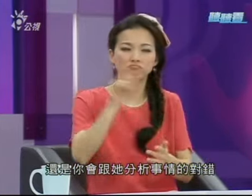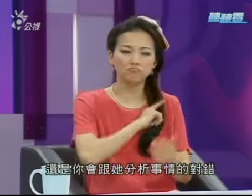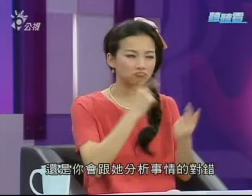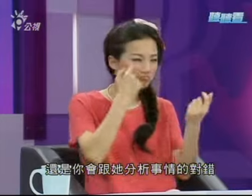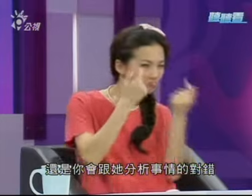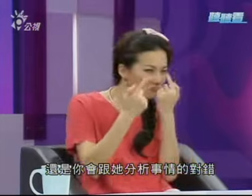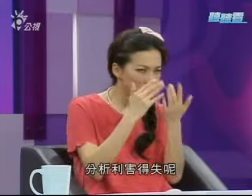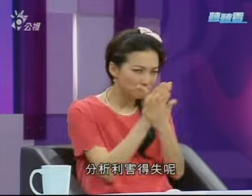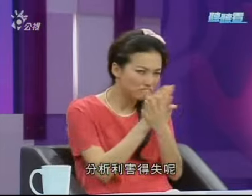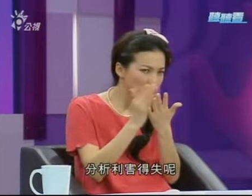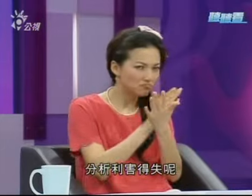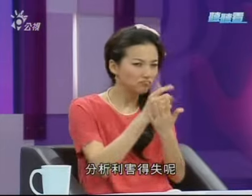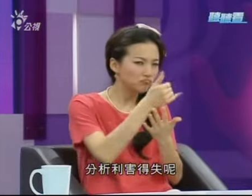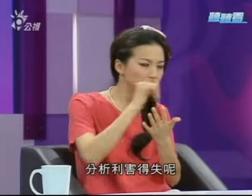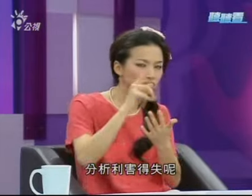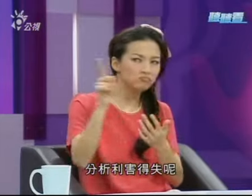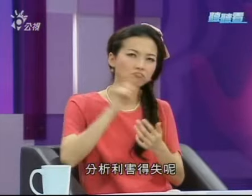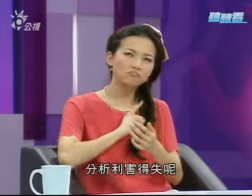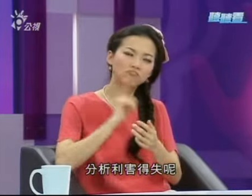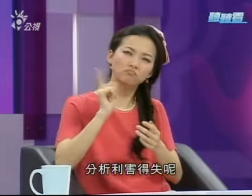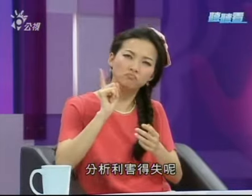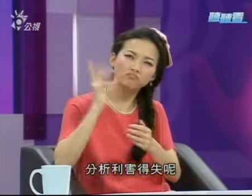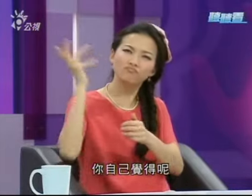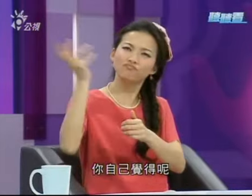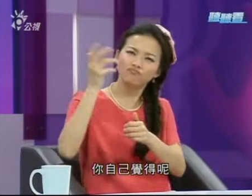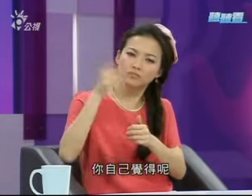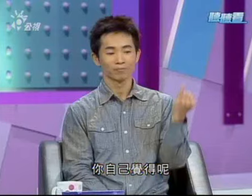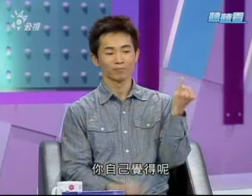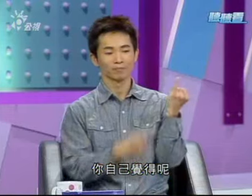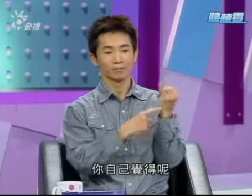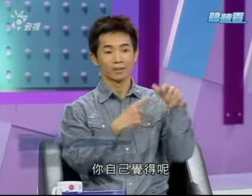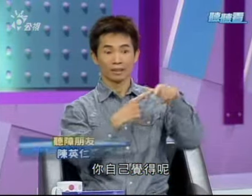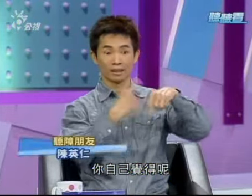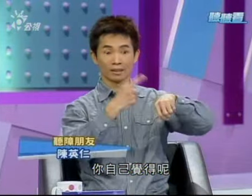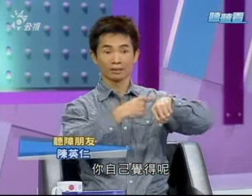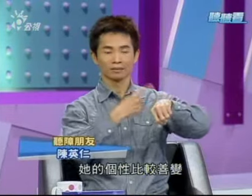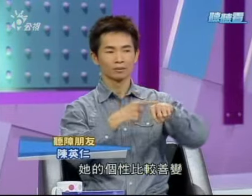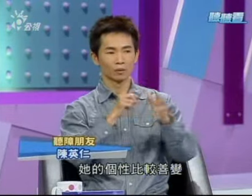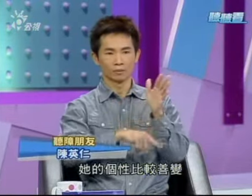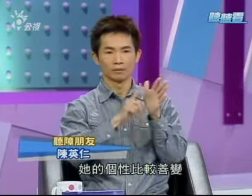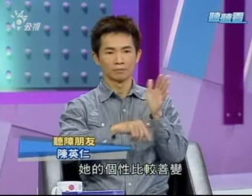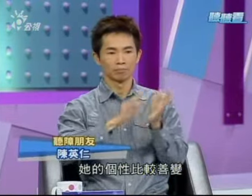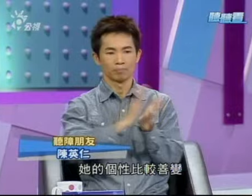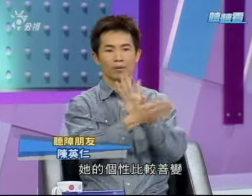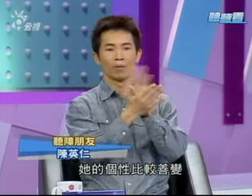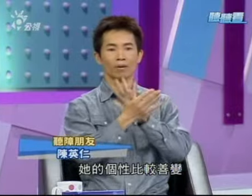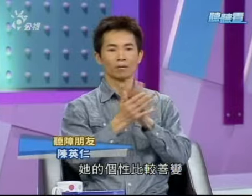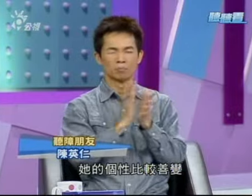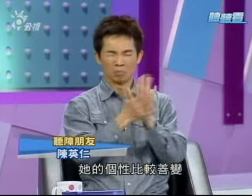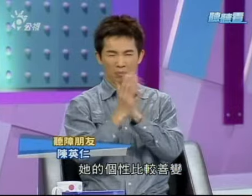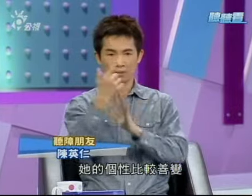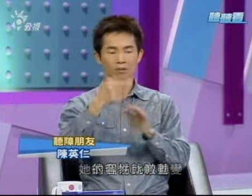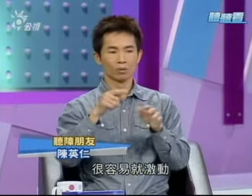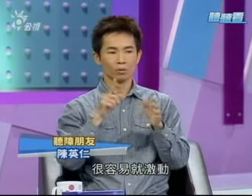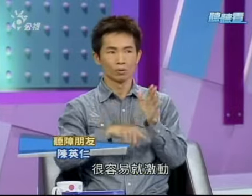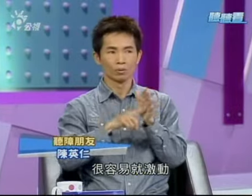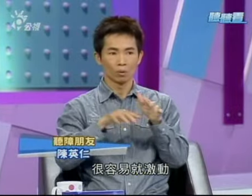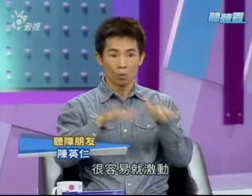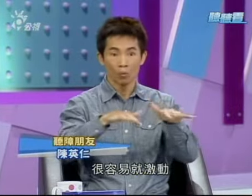对错分析利害得失呢你自己觉得呢她的个性比较善变很容易就激动